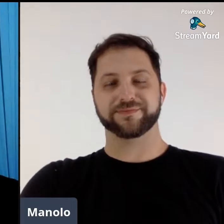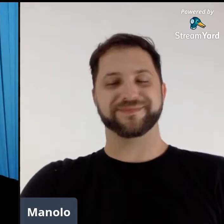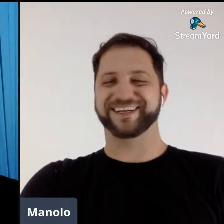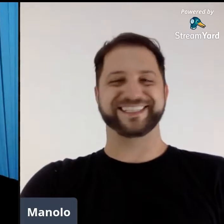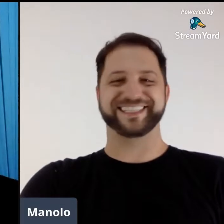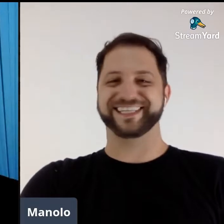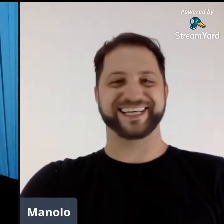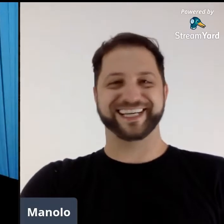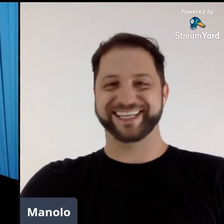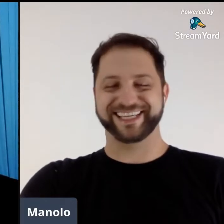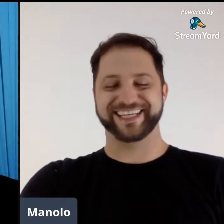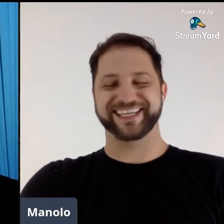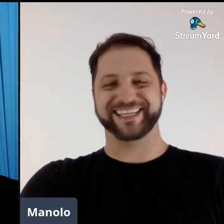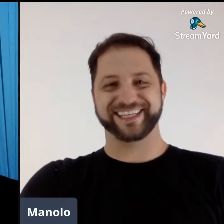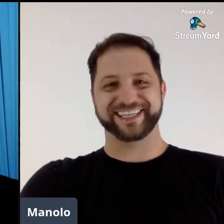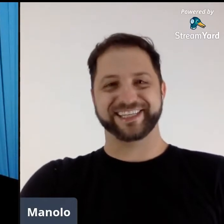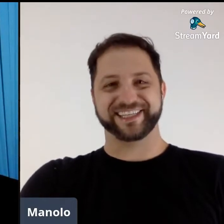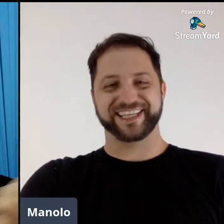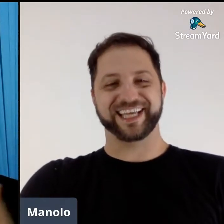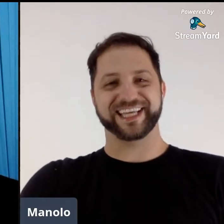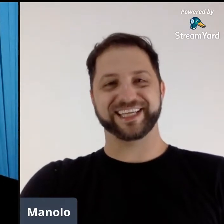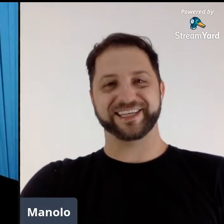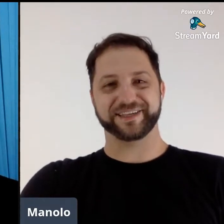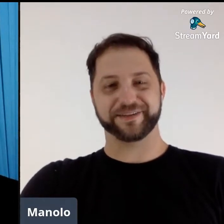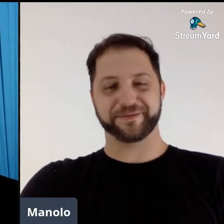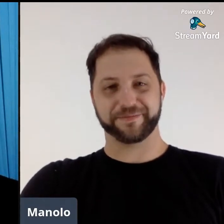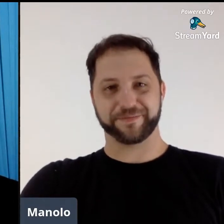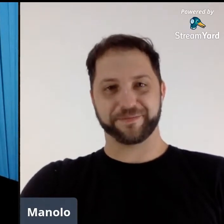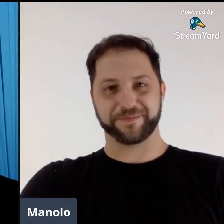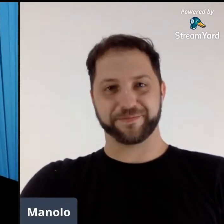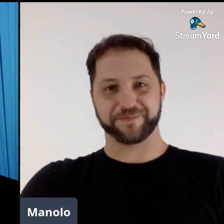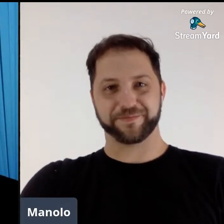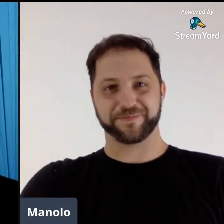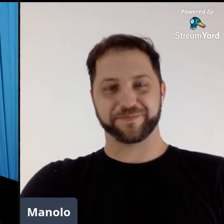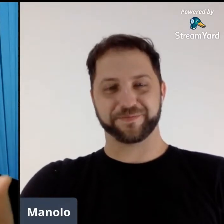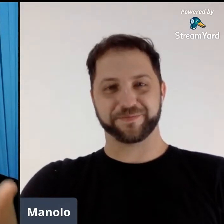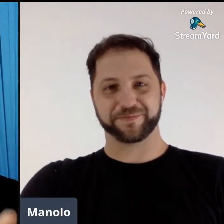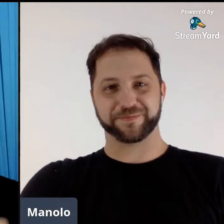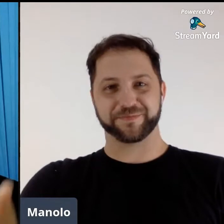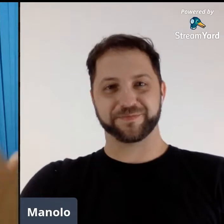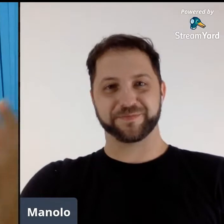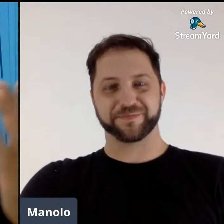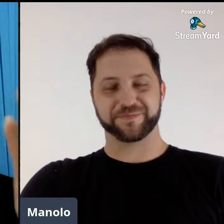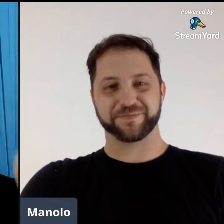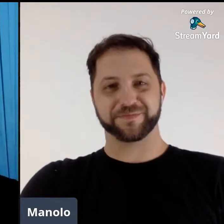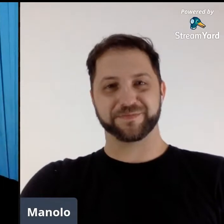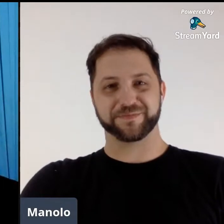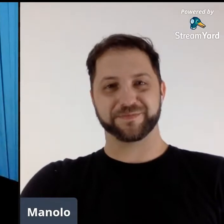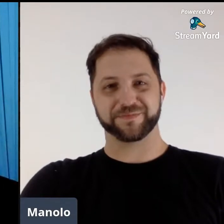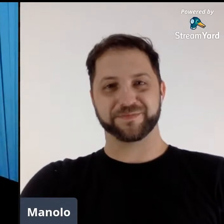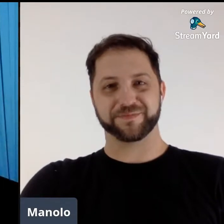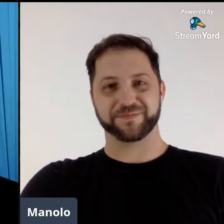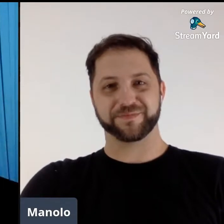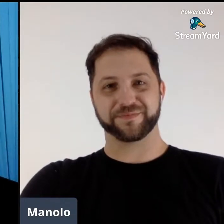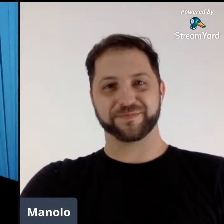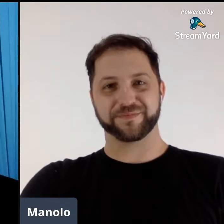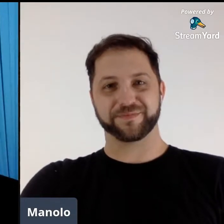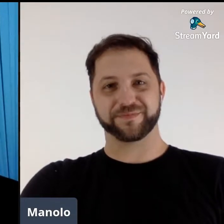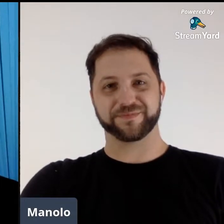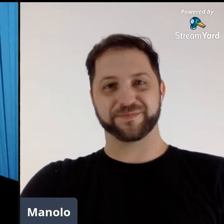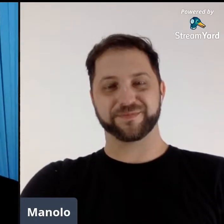de mim nesse assunto. Eu tenho alguma propriedade de falar, graças às aulas dele, do professor Werley, que é